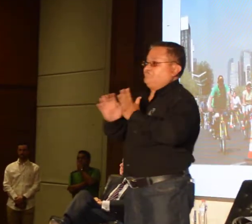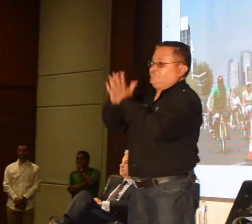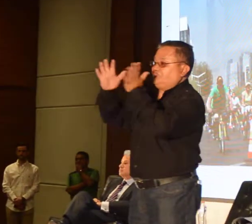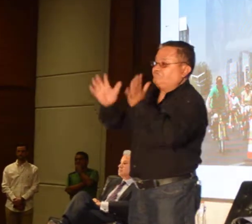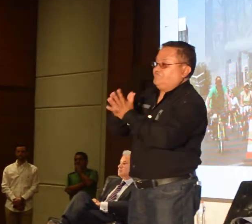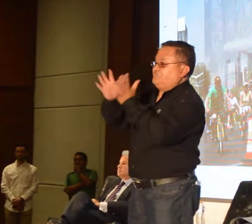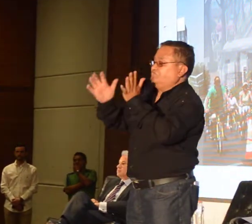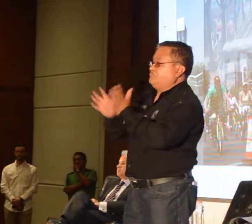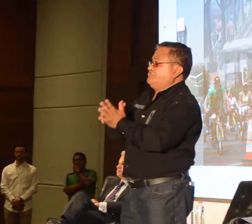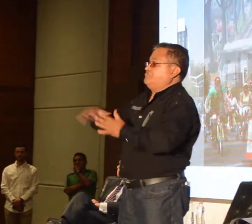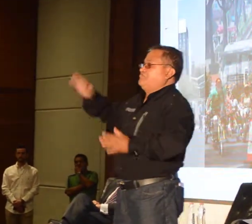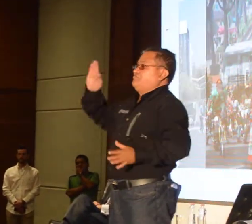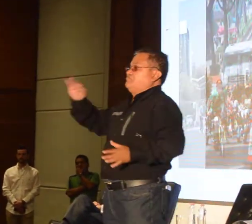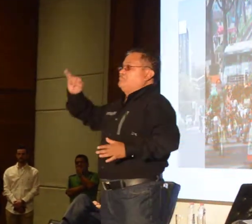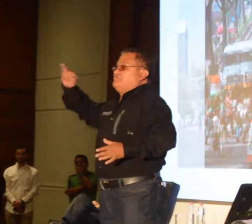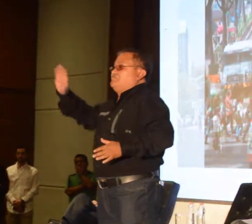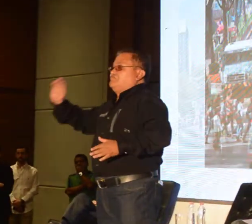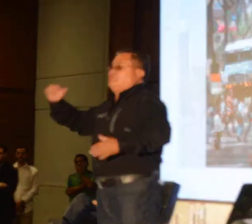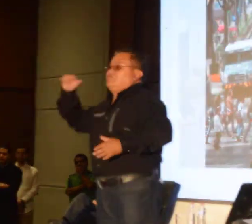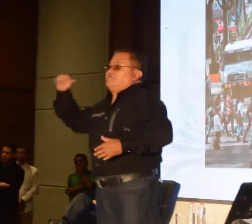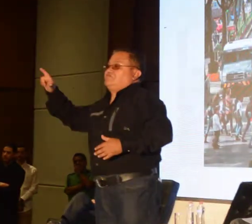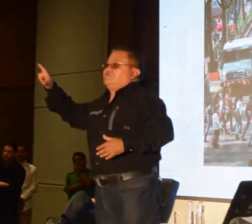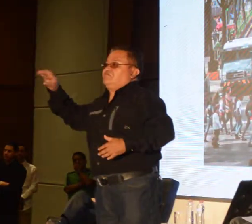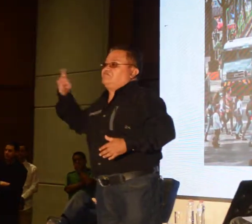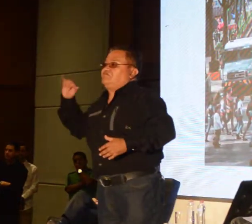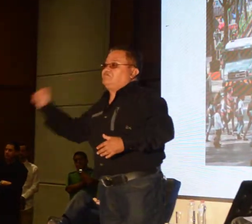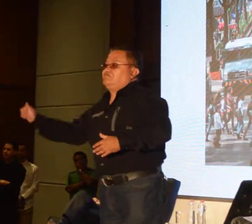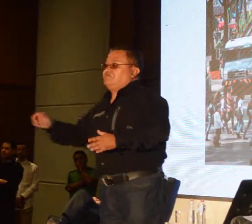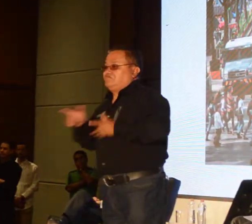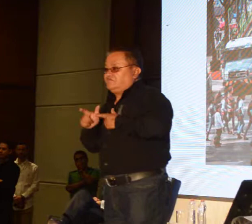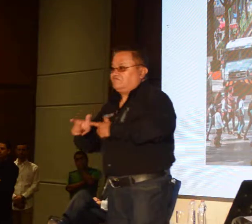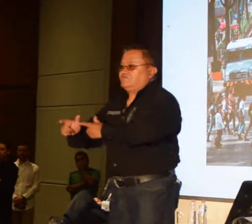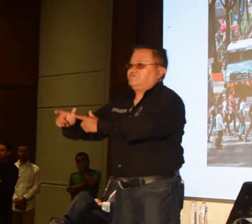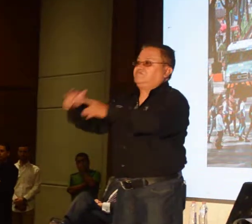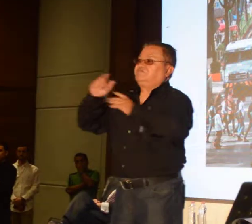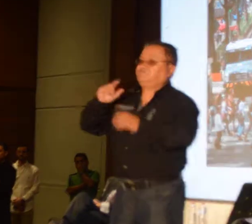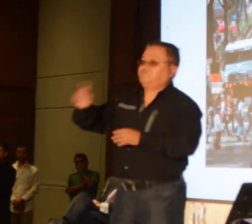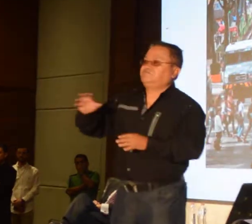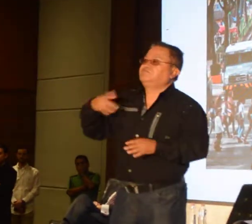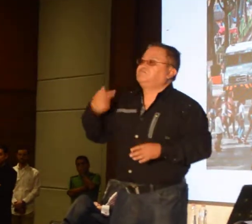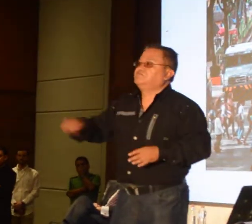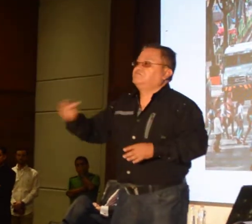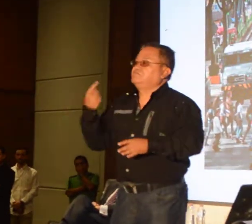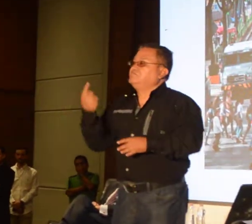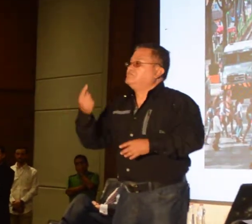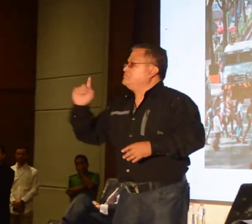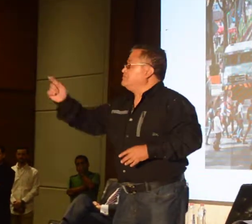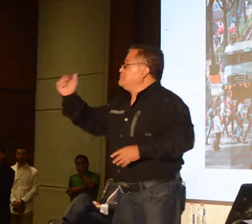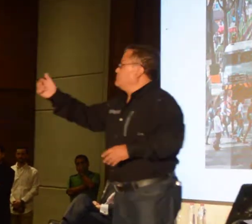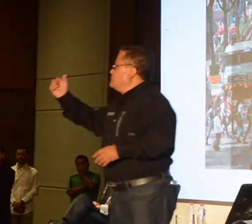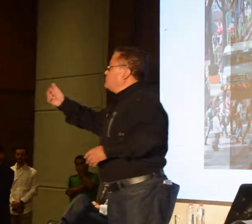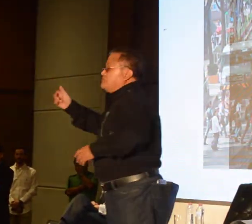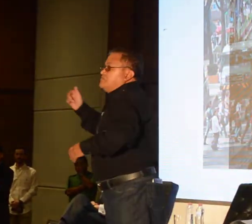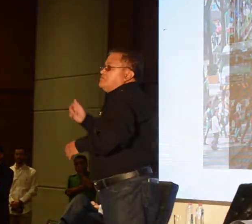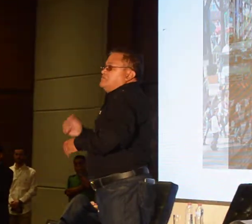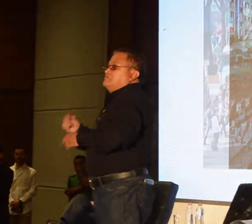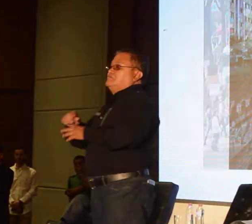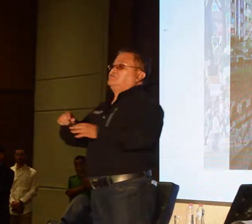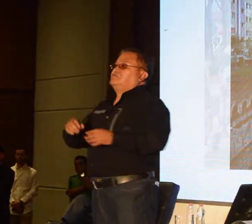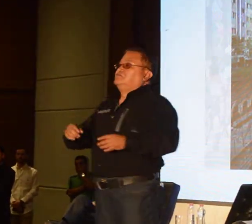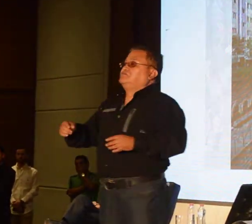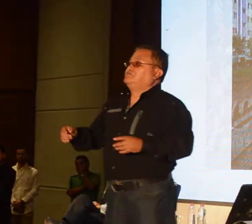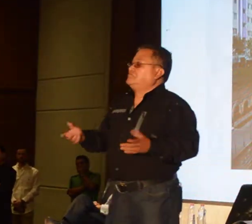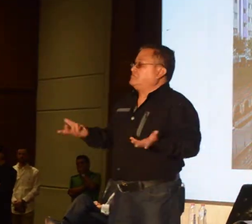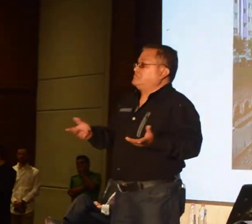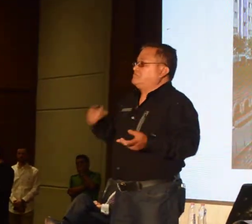Fiscalía Superior Ciudadanizada, impulsar la figura de contralores ciudadanos, ya lo estamos haciendo aquí en la